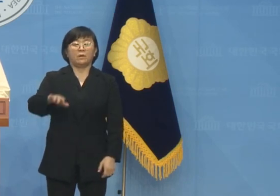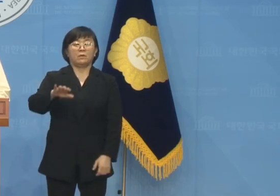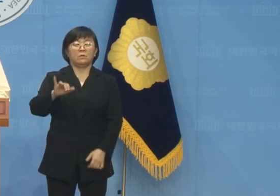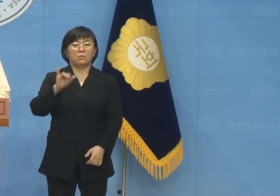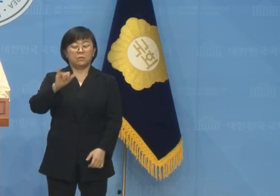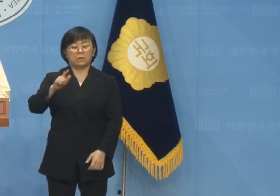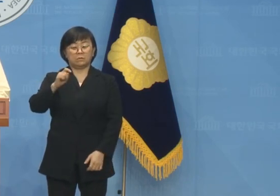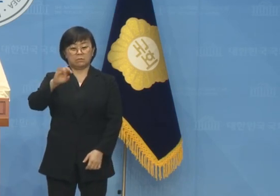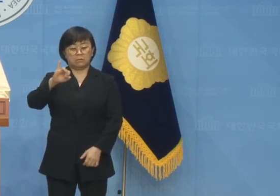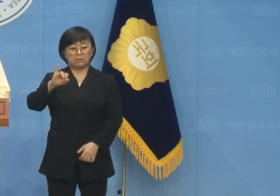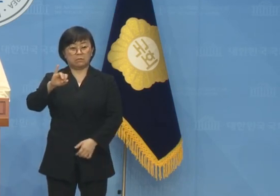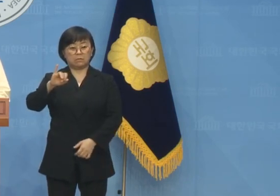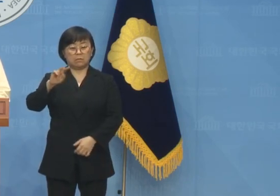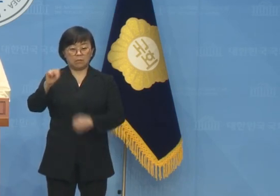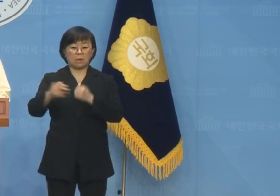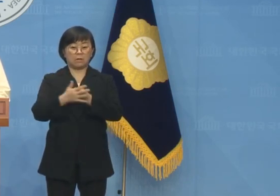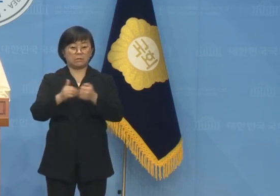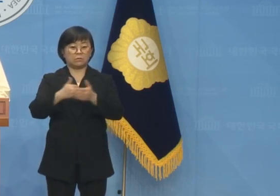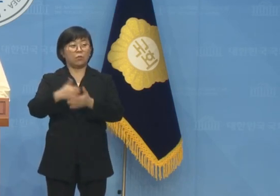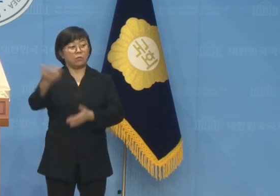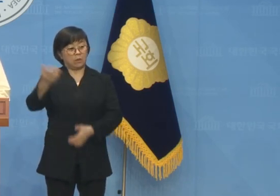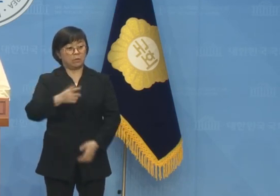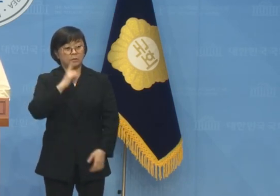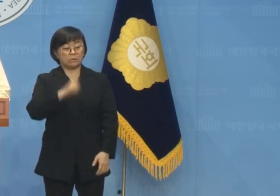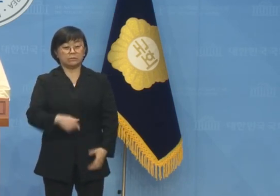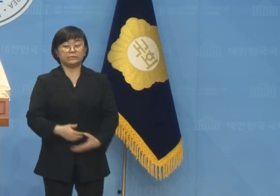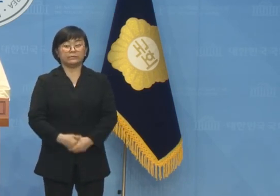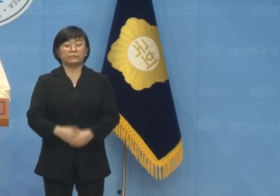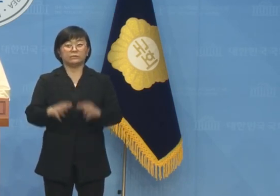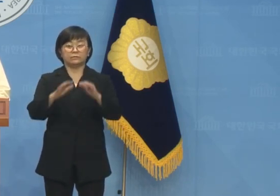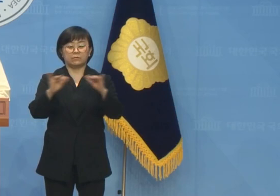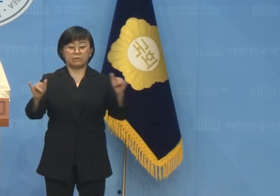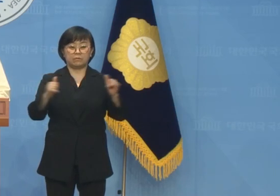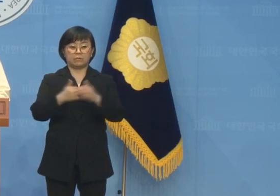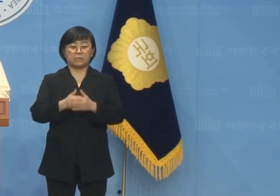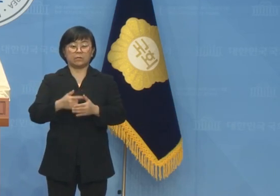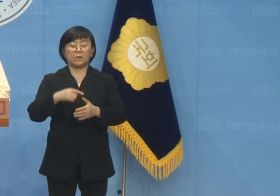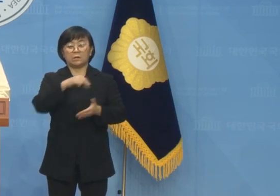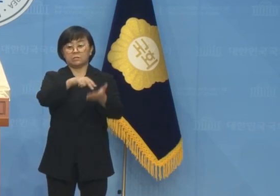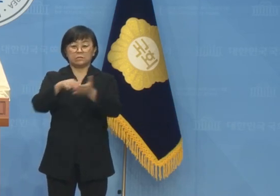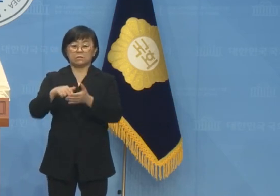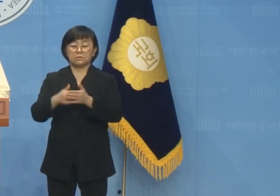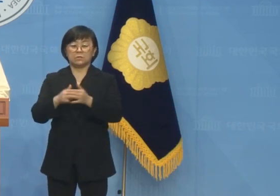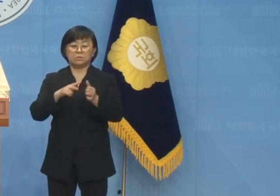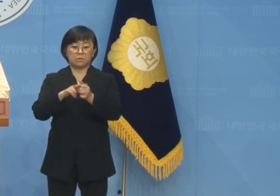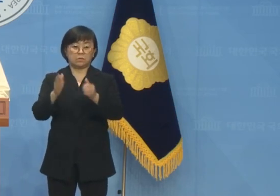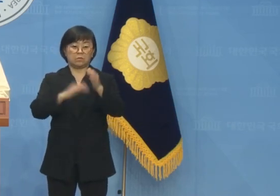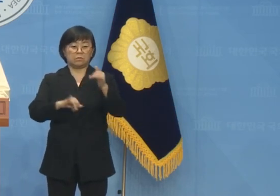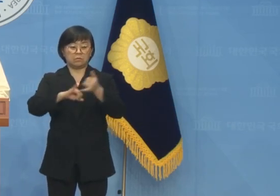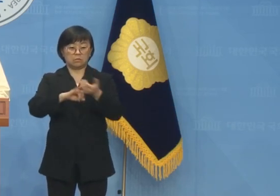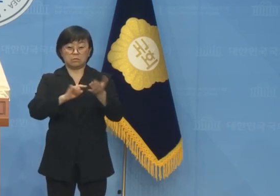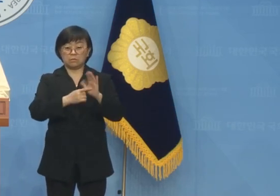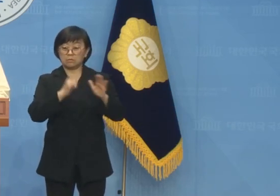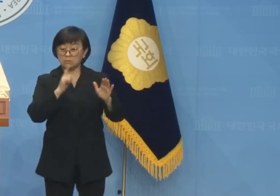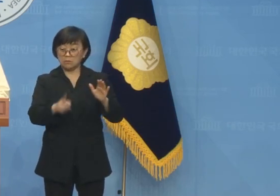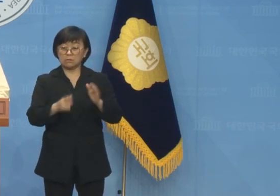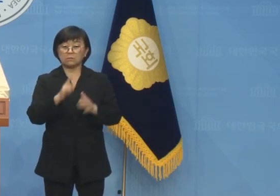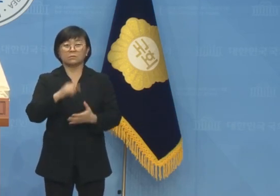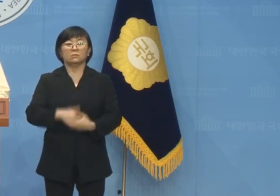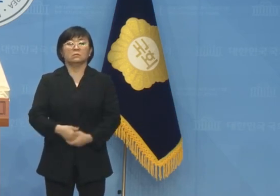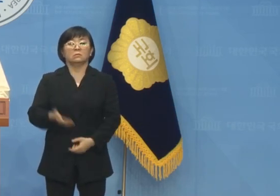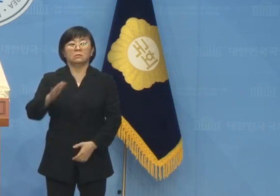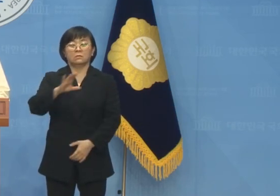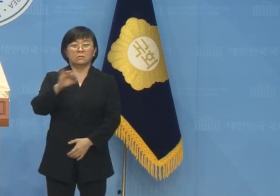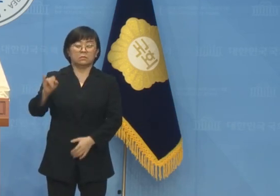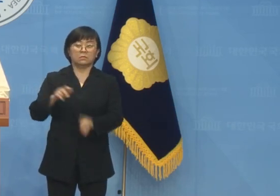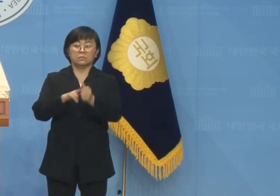격전지 취재 오겠다고 또 요청했습니다 국민들의 목소리 그리고 후보들의 공약을 알리겠다는 었습니다 그런데